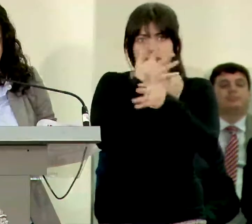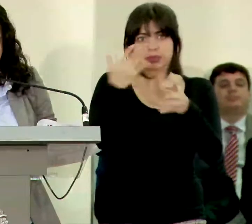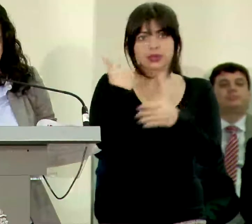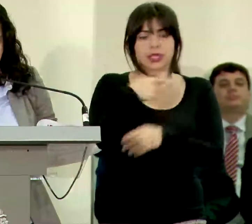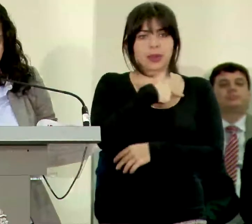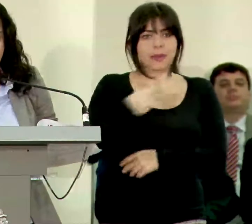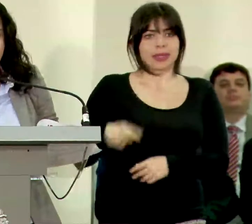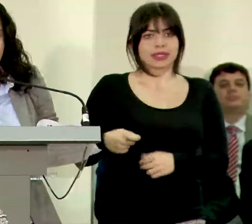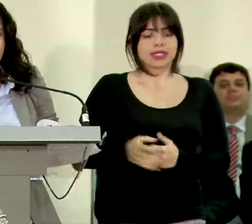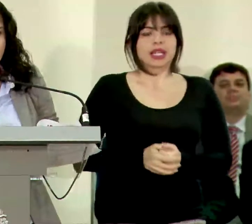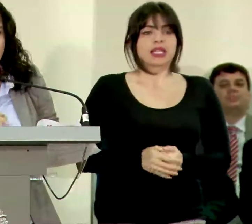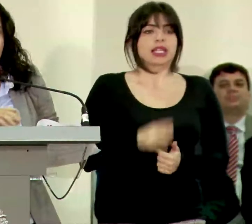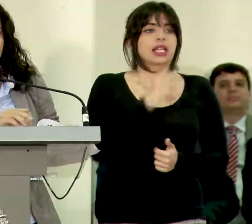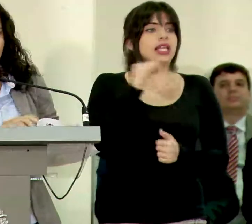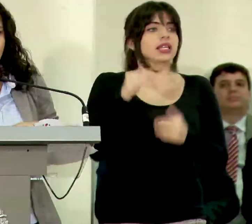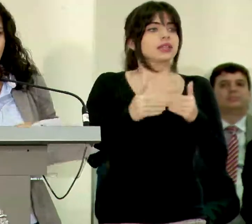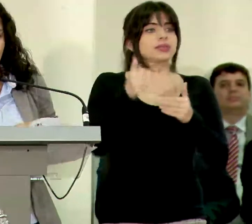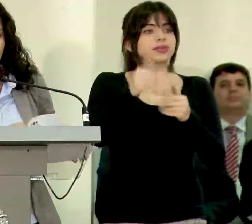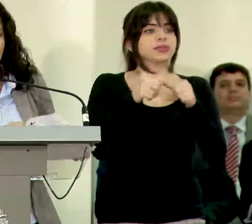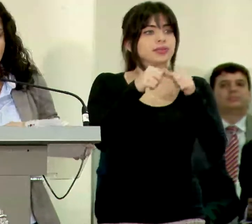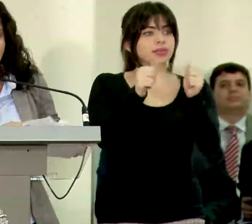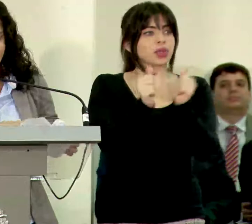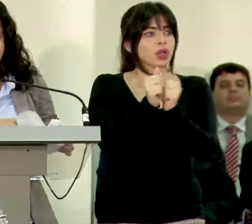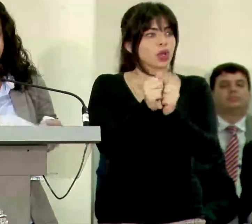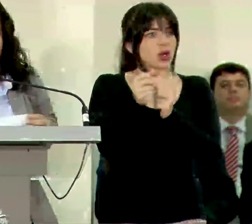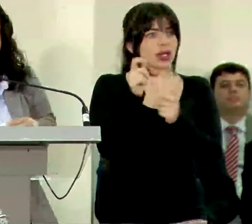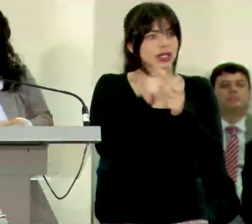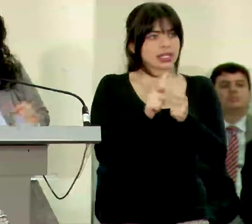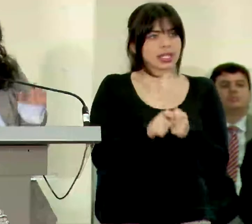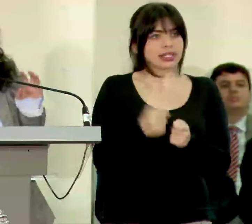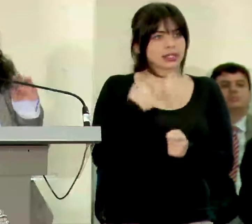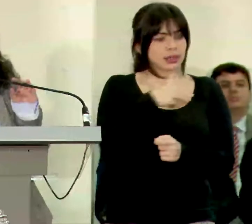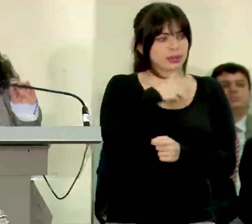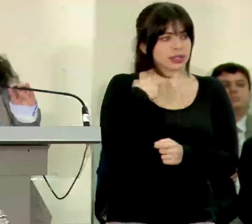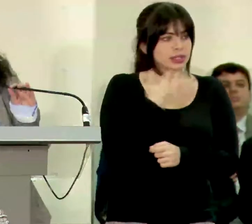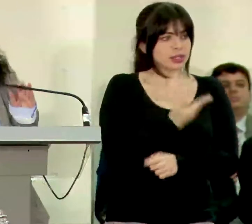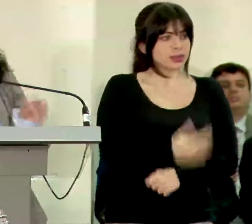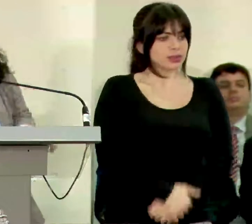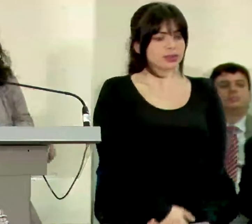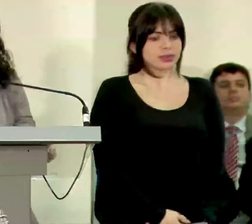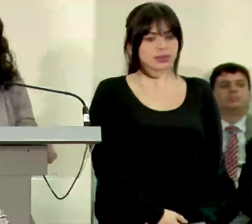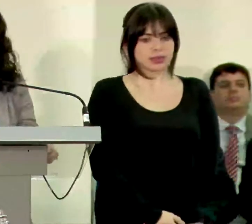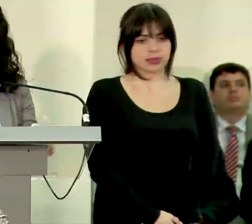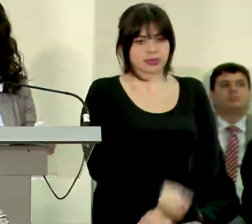señor presidente y después continuaremos con el detalle. Señor ministro.